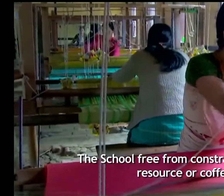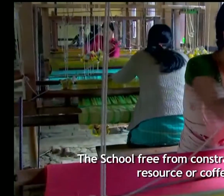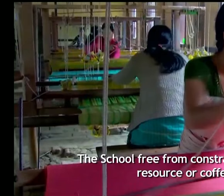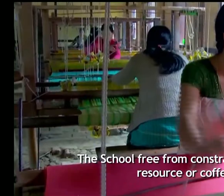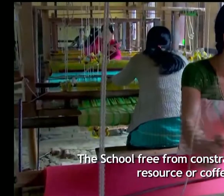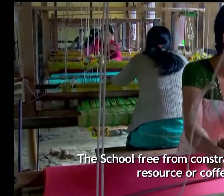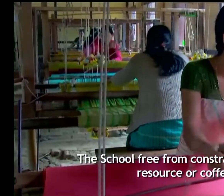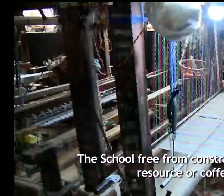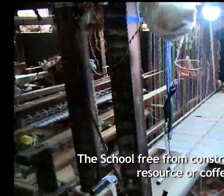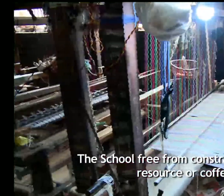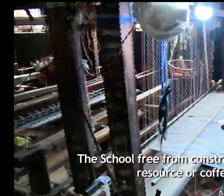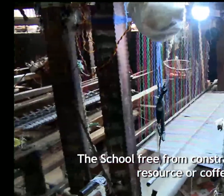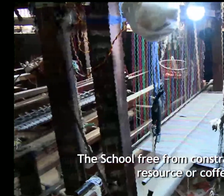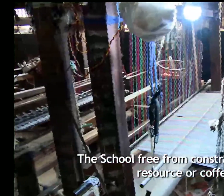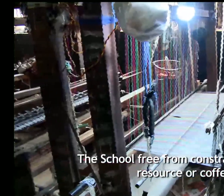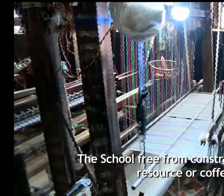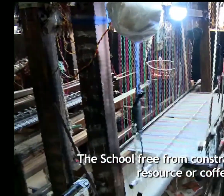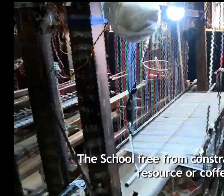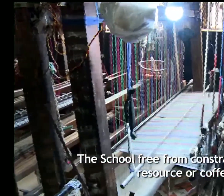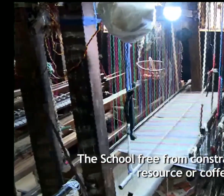संसाधन समय की सीमा से